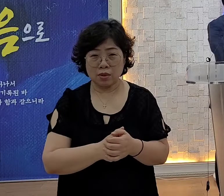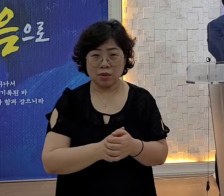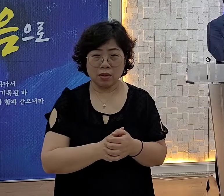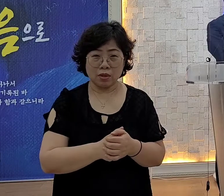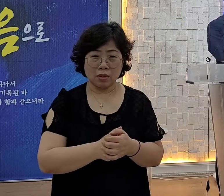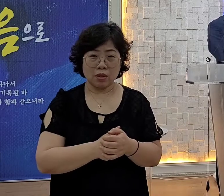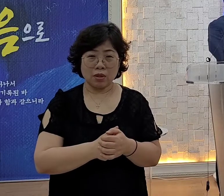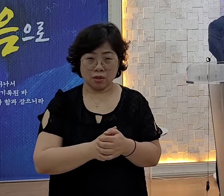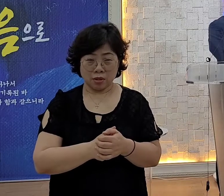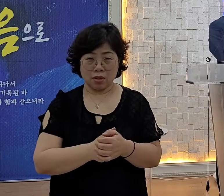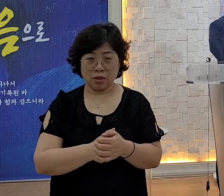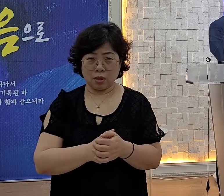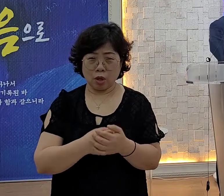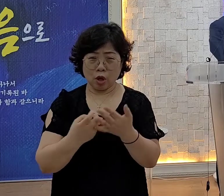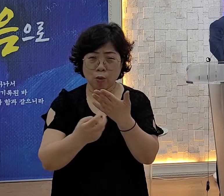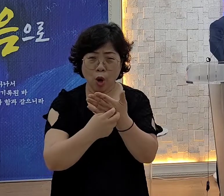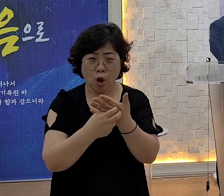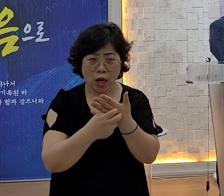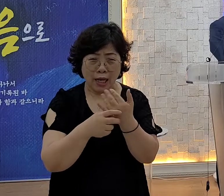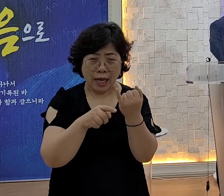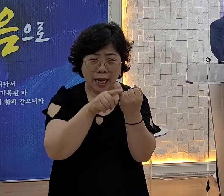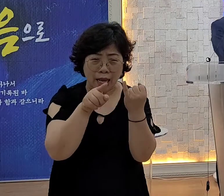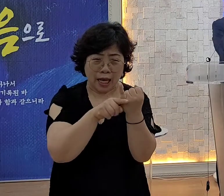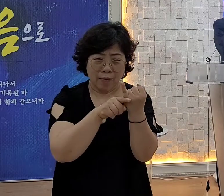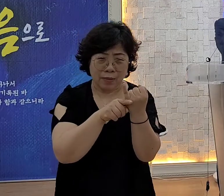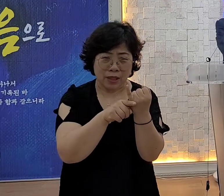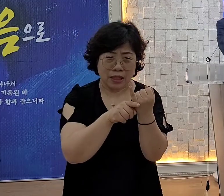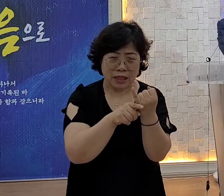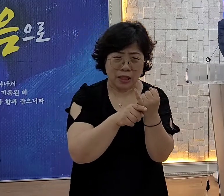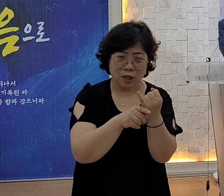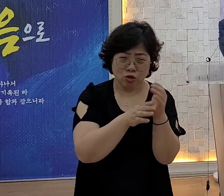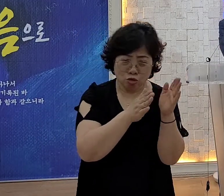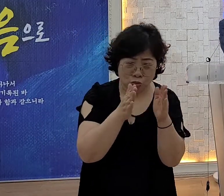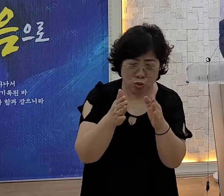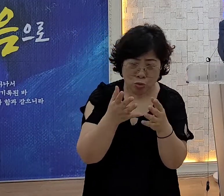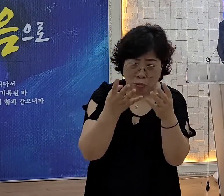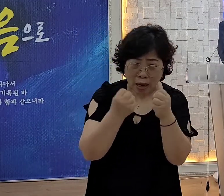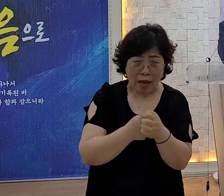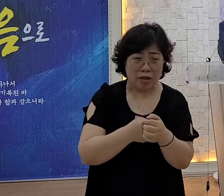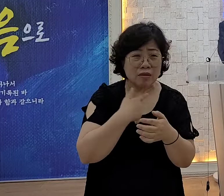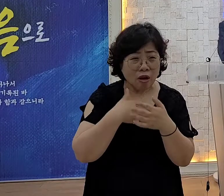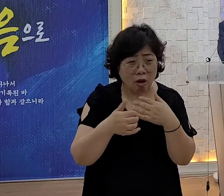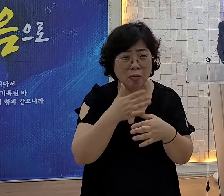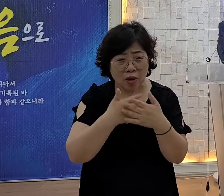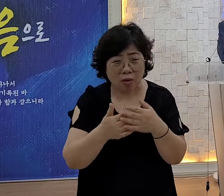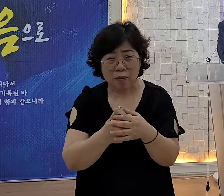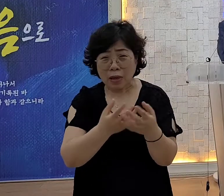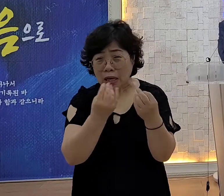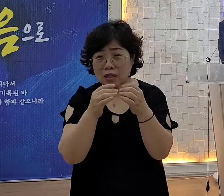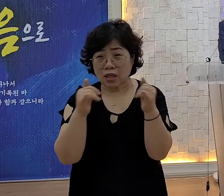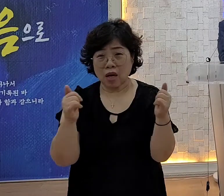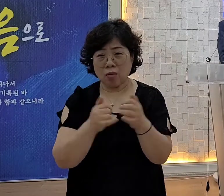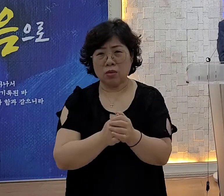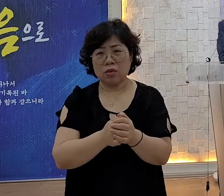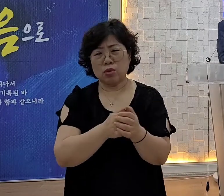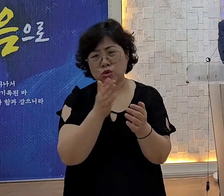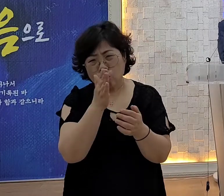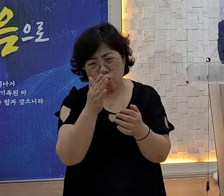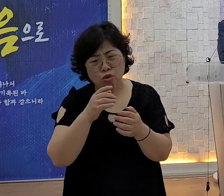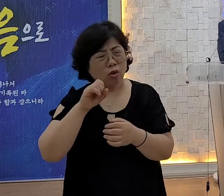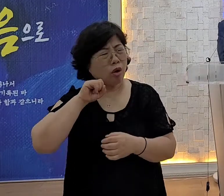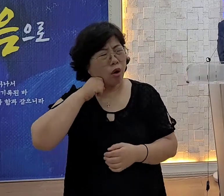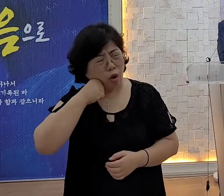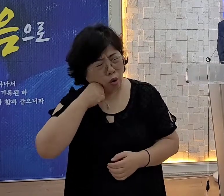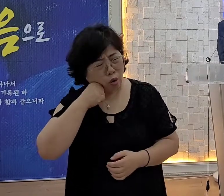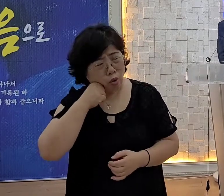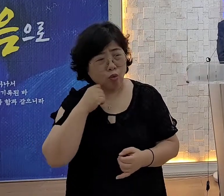시험관 아이까지 하잖아요. 애 낳아보려고. 그 경험해보지 않은 가정 모릅니다. 그만큼 이 아이 문제가